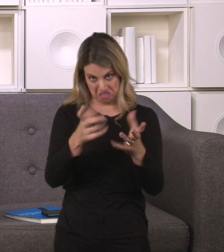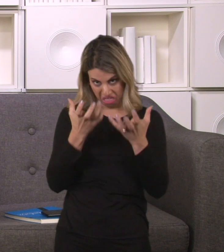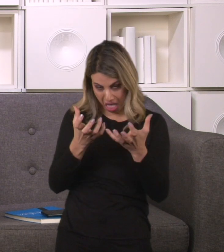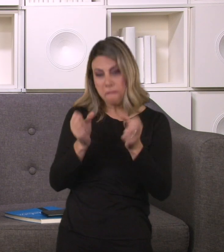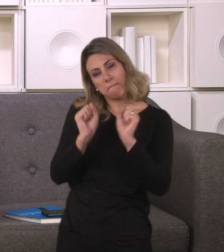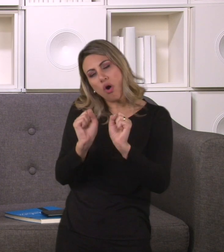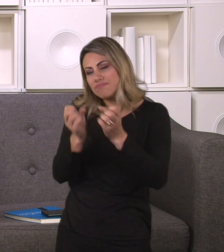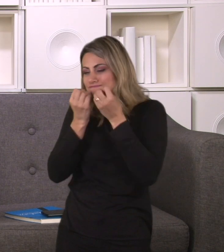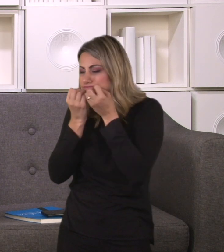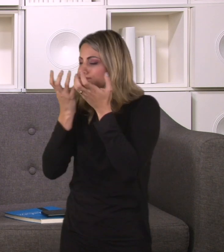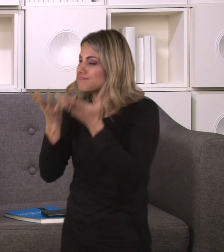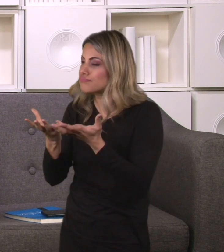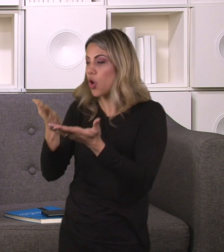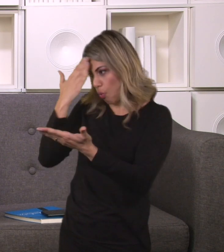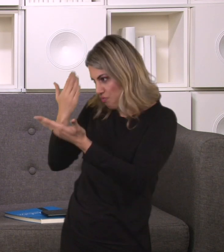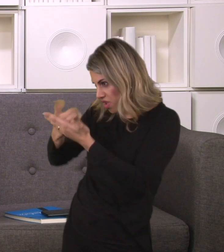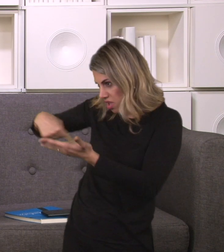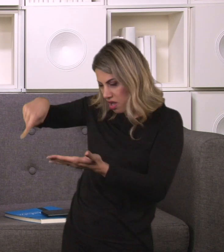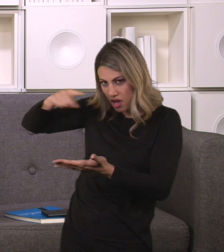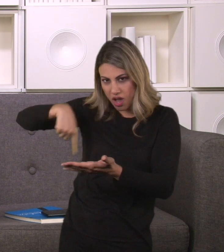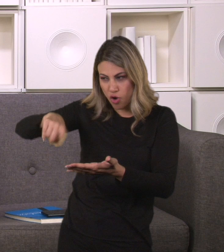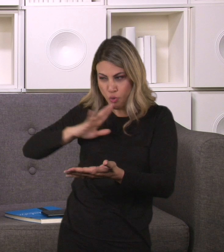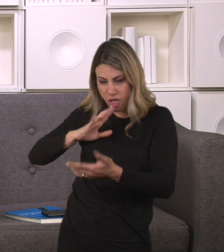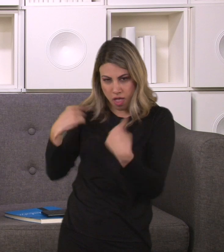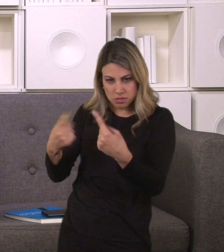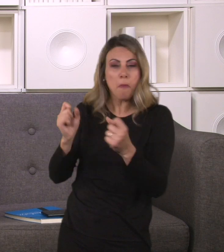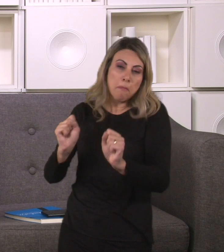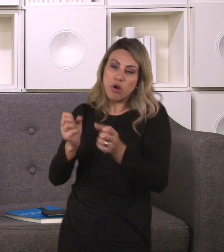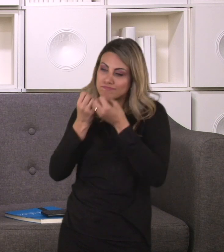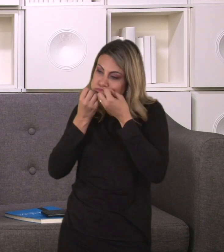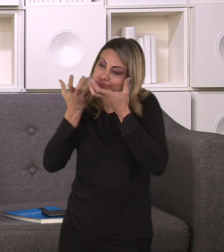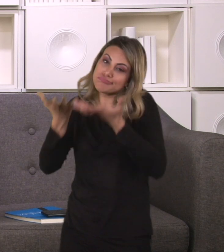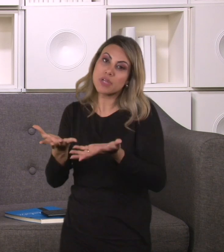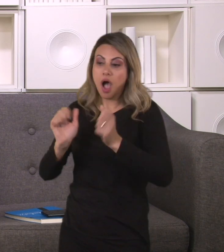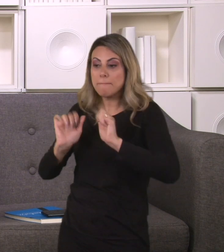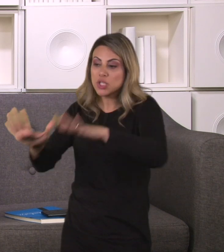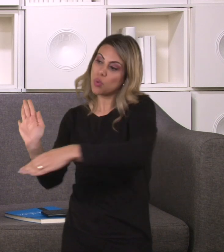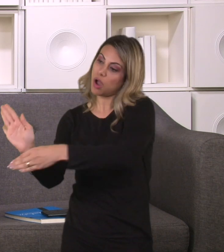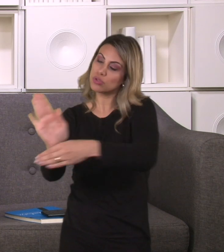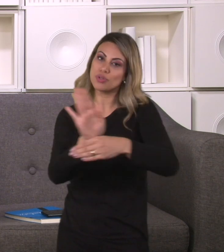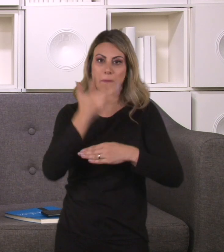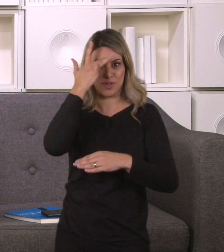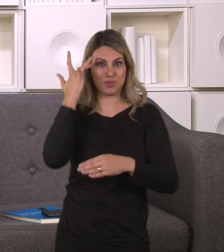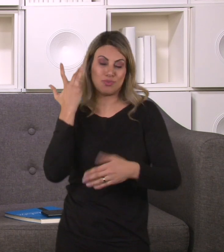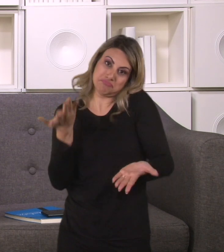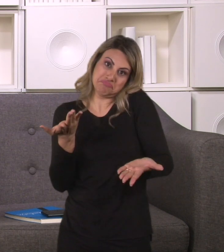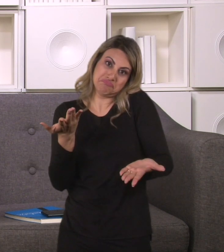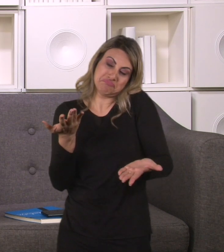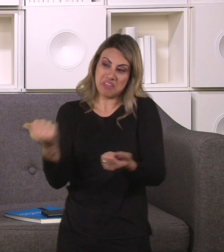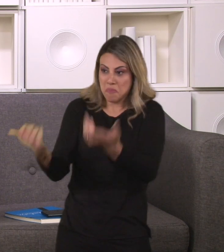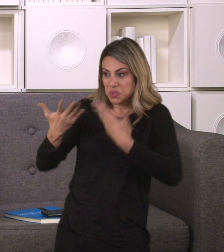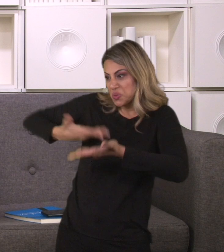seguro, num ambiente de confiança, com pessoas que te amam, e a sua partilha pode abençoar muito as pessoas, e vocês podem